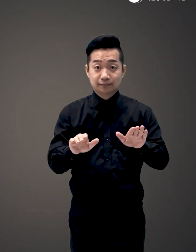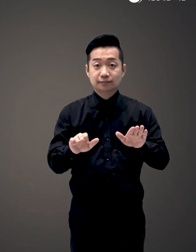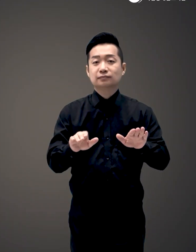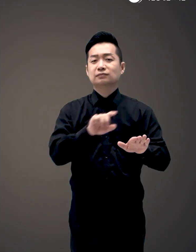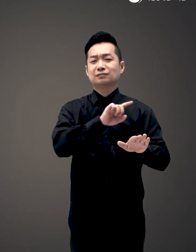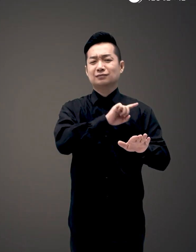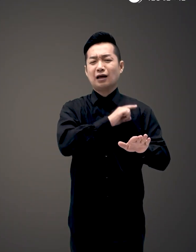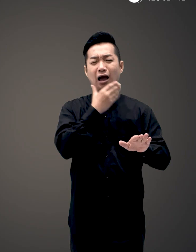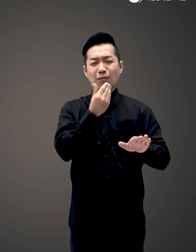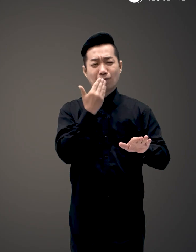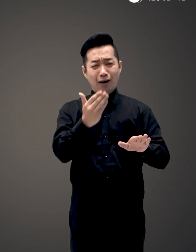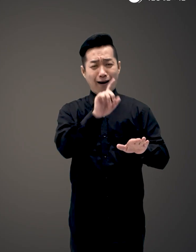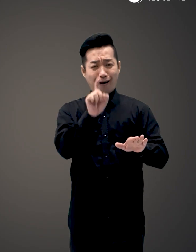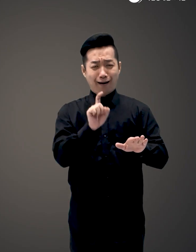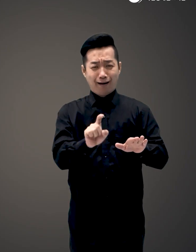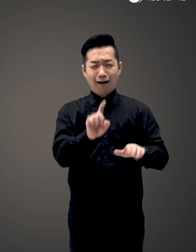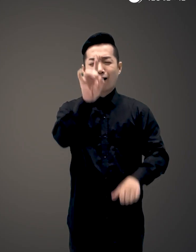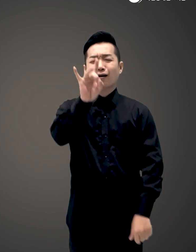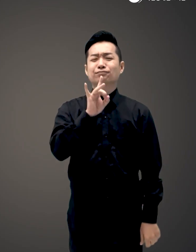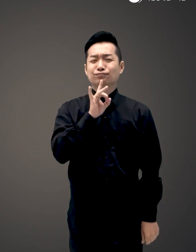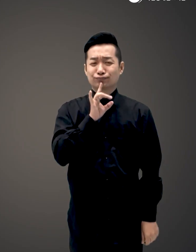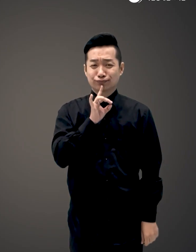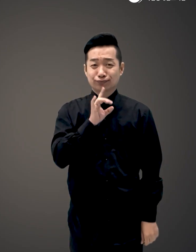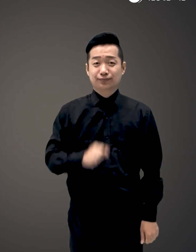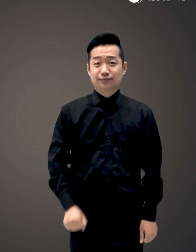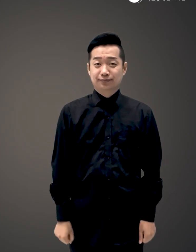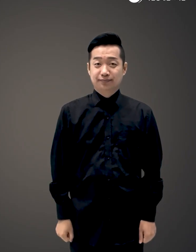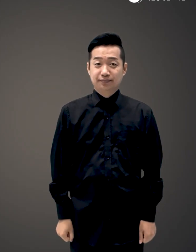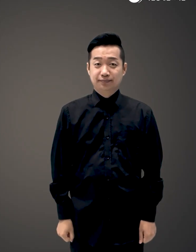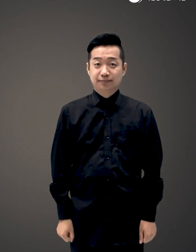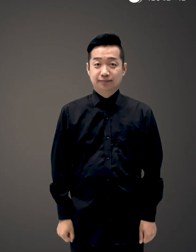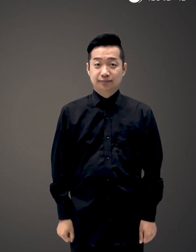순간에 행복해질 수 있을까? 오직 그것뿐입니다.